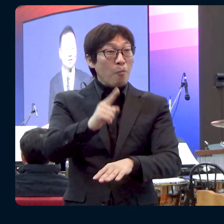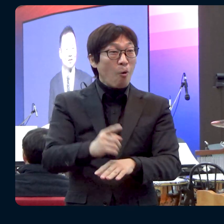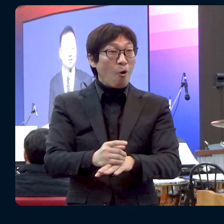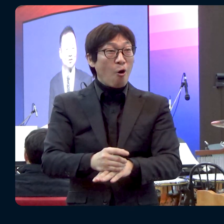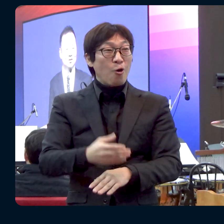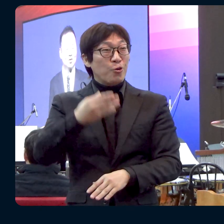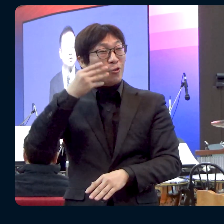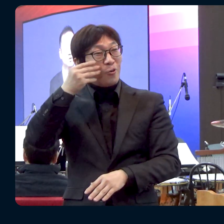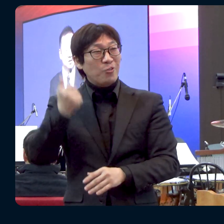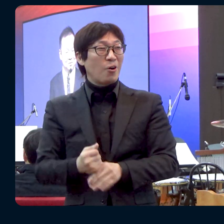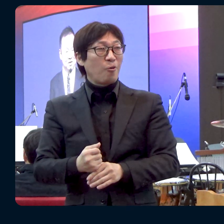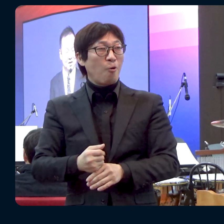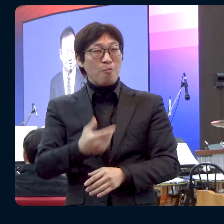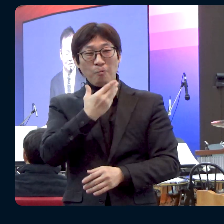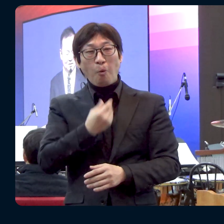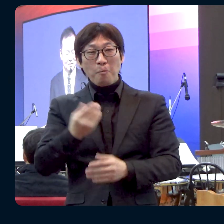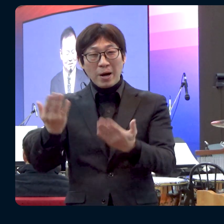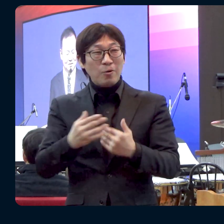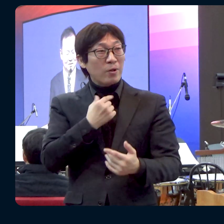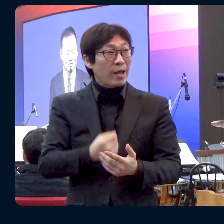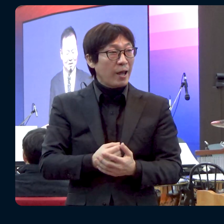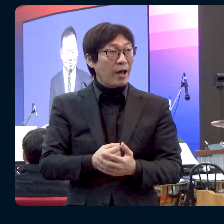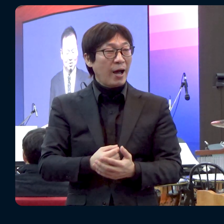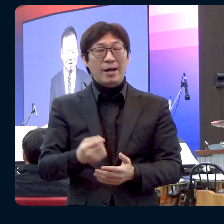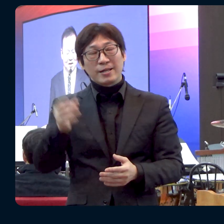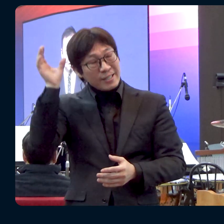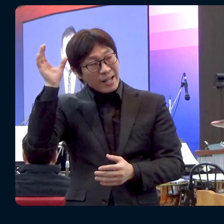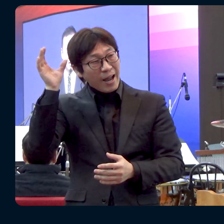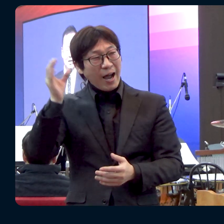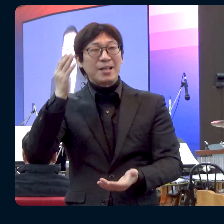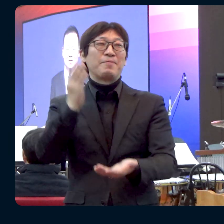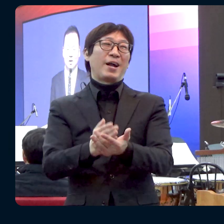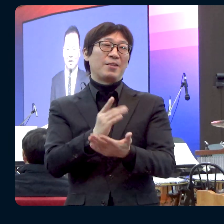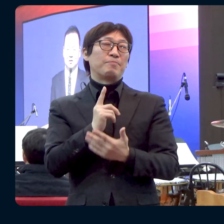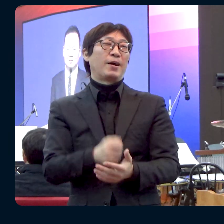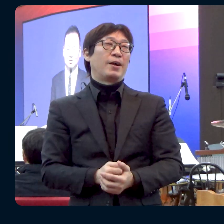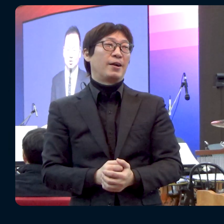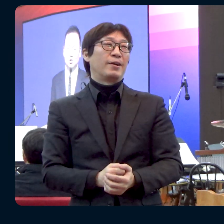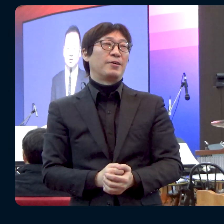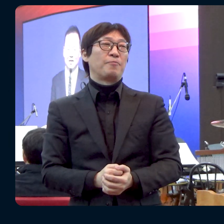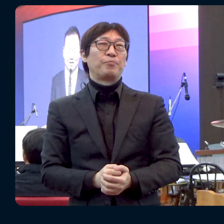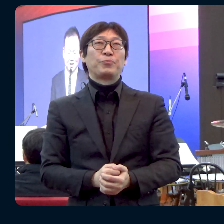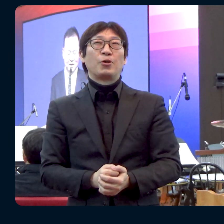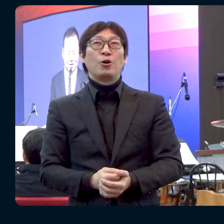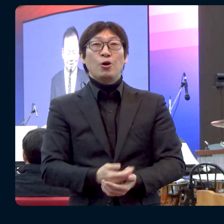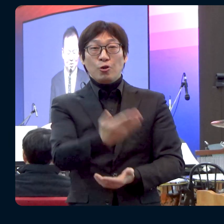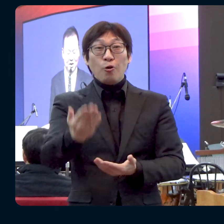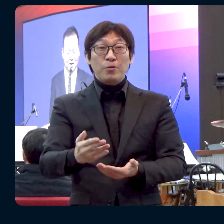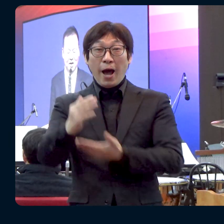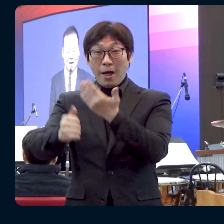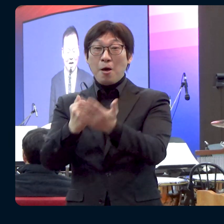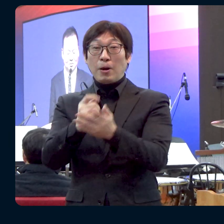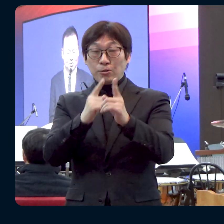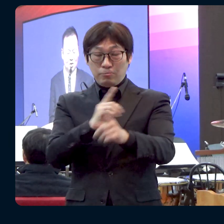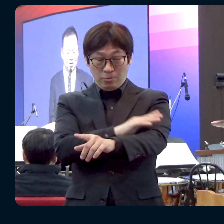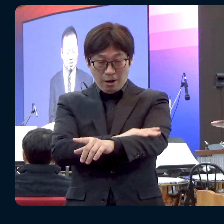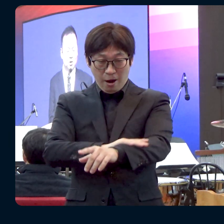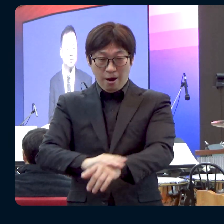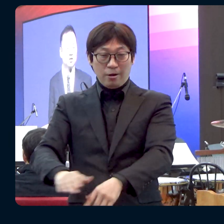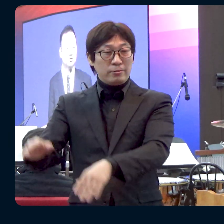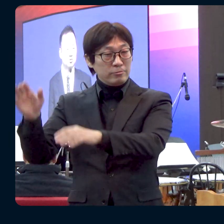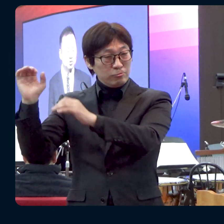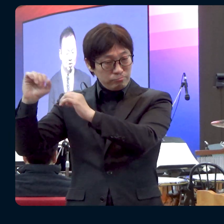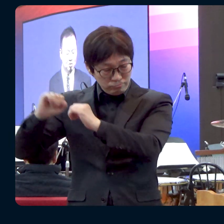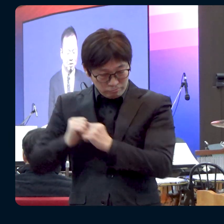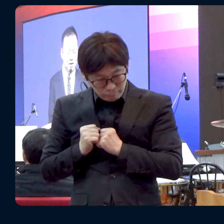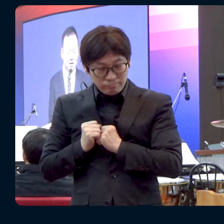것은 턱없는 일입니다. 우리가 가는 길이 하나님의 말씀에 순종해서 가는 길이기 때문에